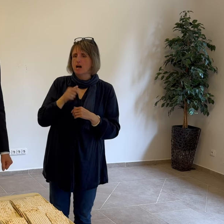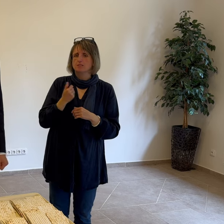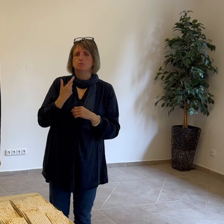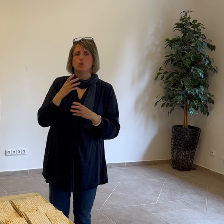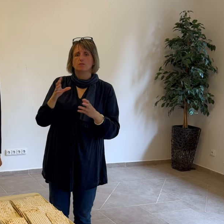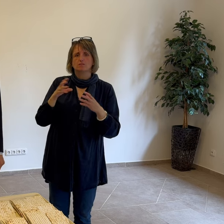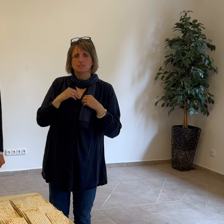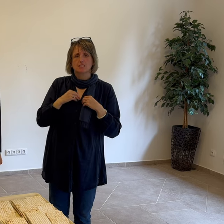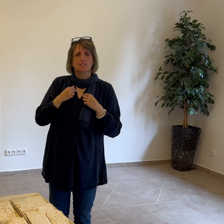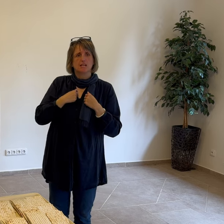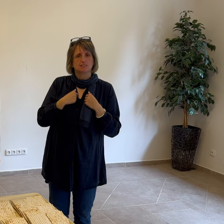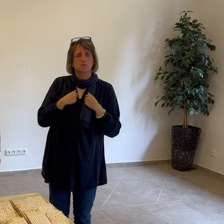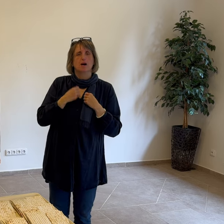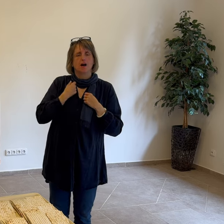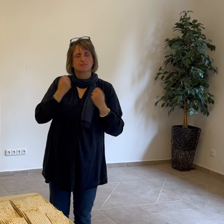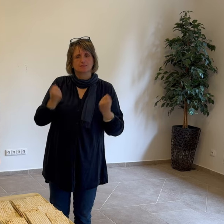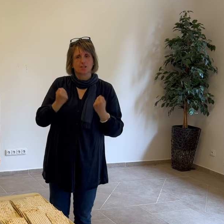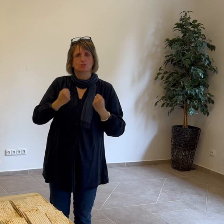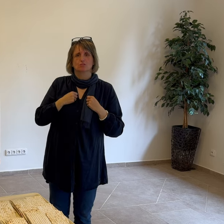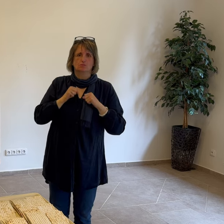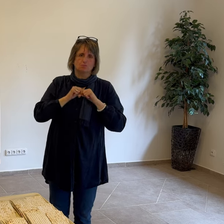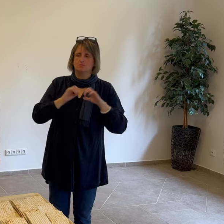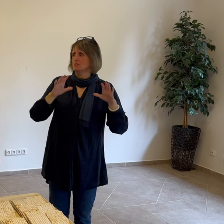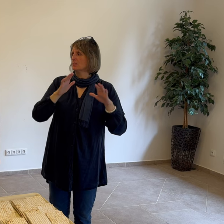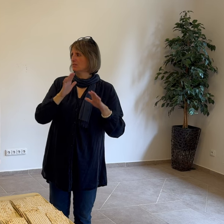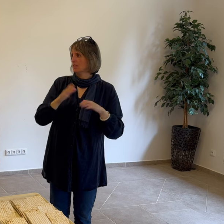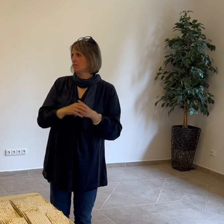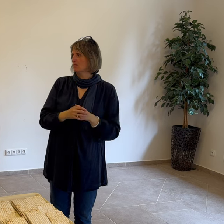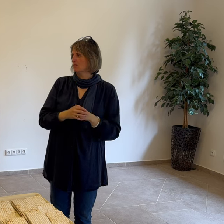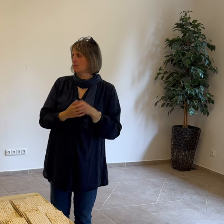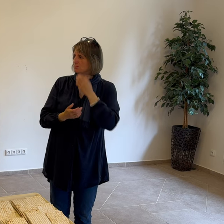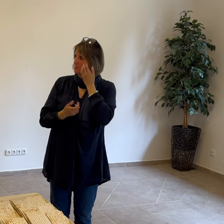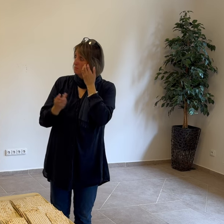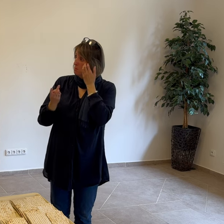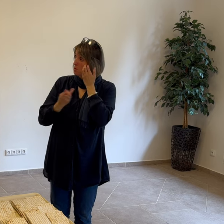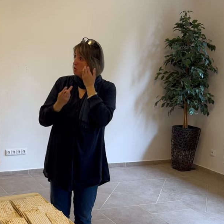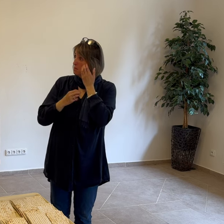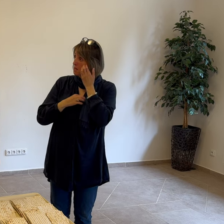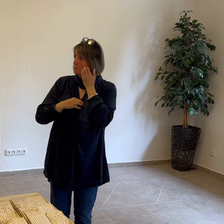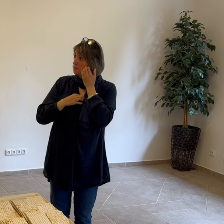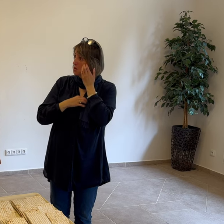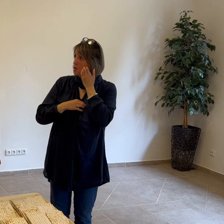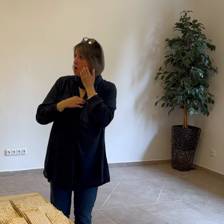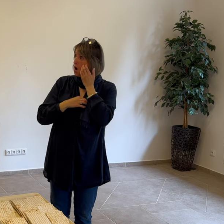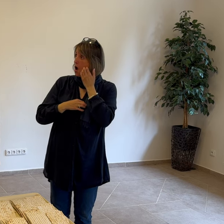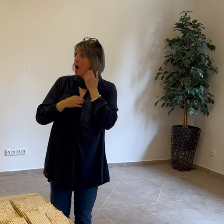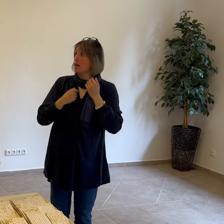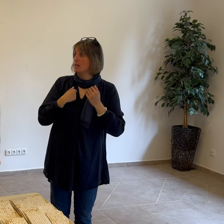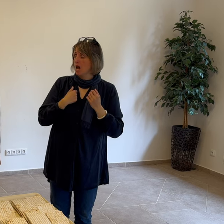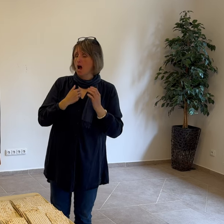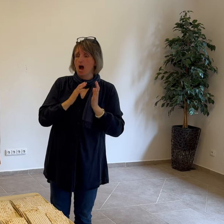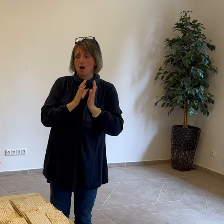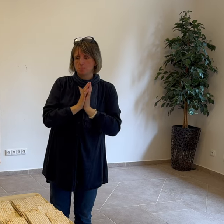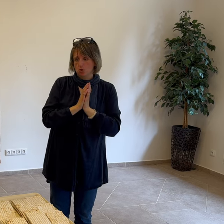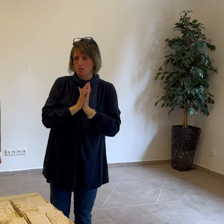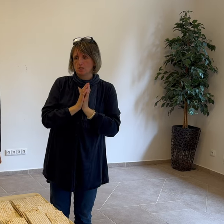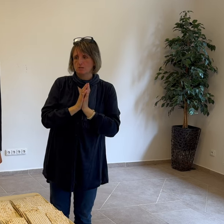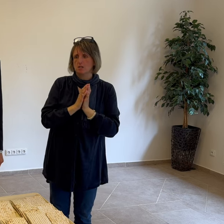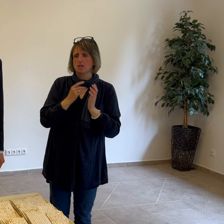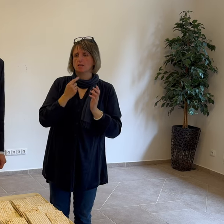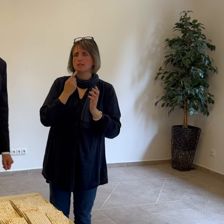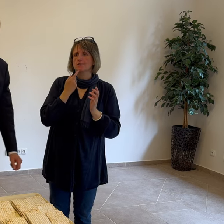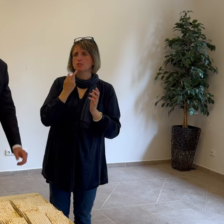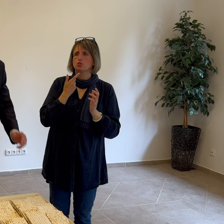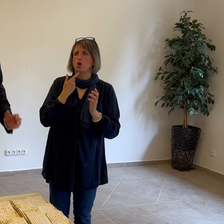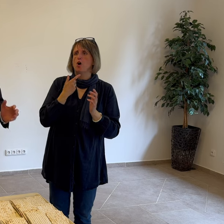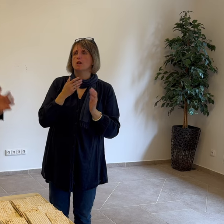sebe Je to zajímavé třeba I při modlitbě když když se modlím za odpuštění něčeho tak